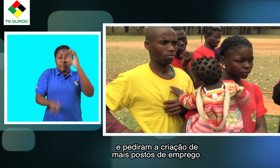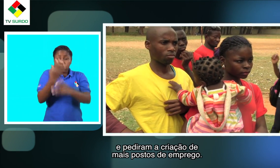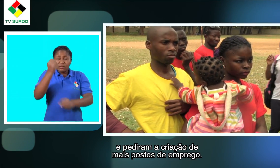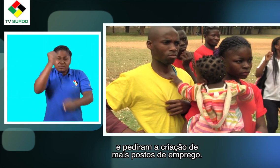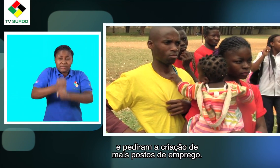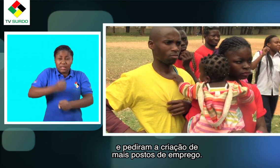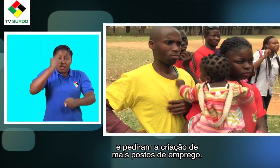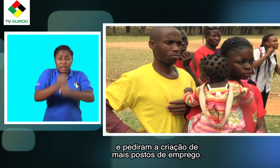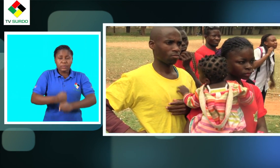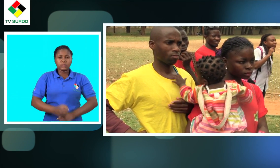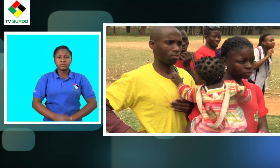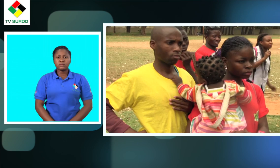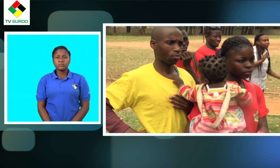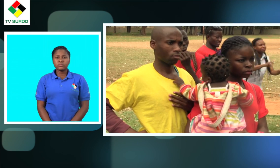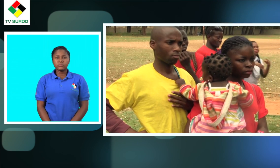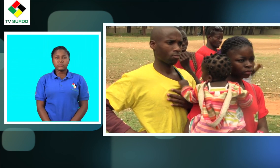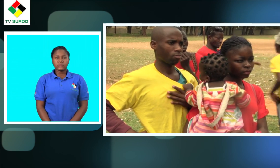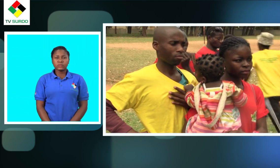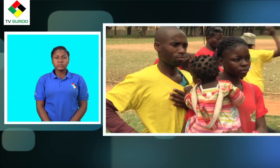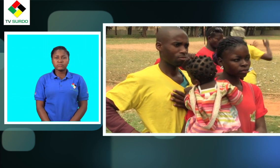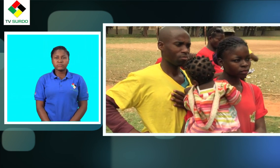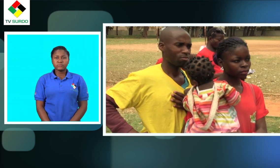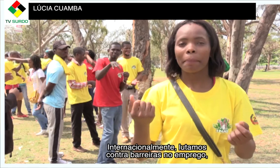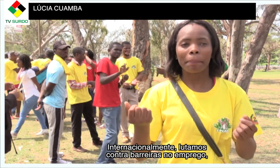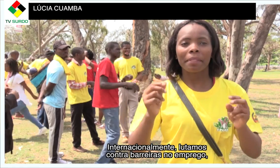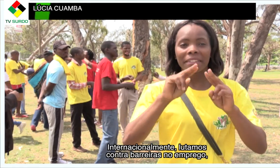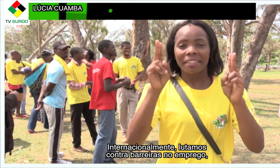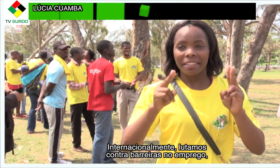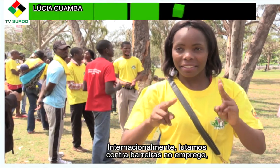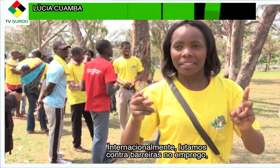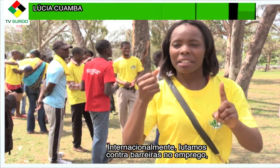moçambicana e pediram a criação de mais postos de emprego.